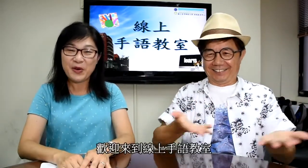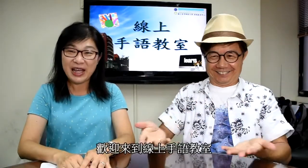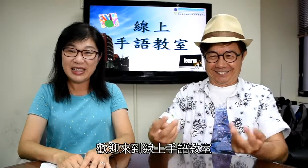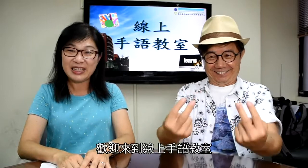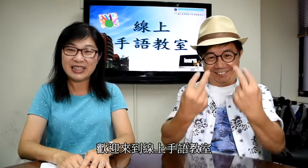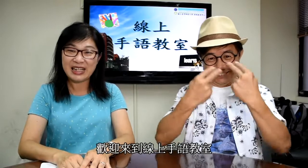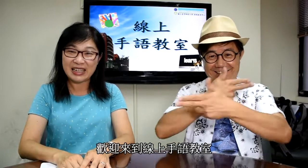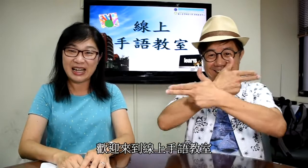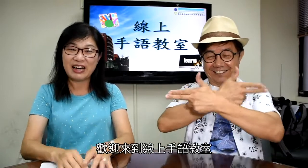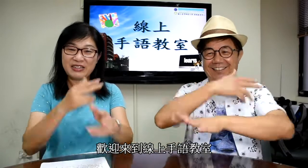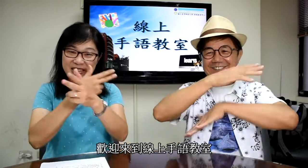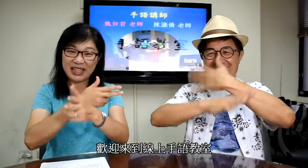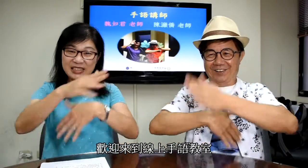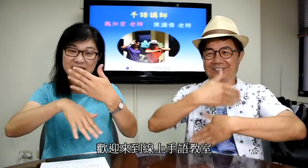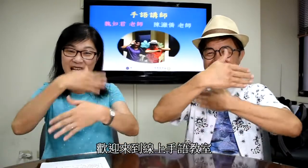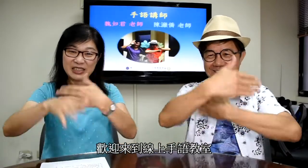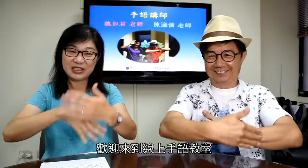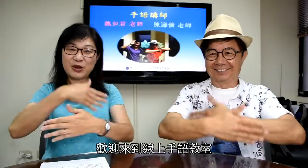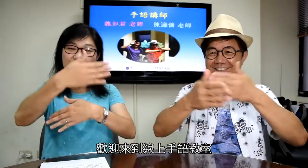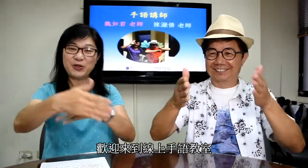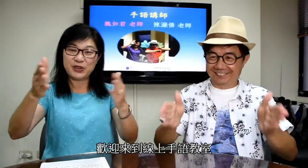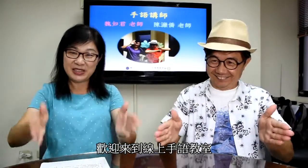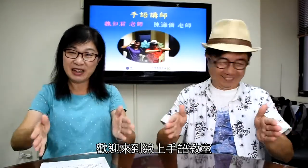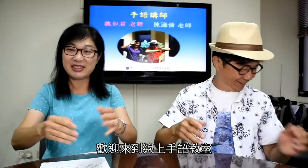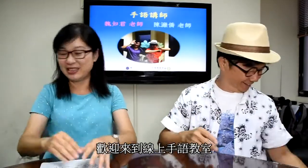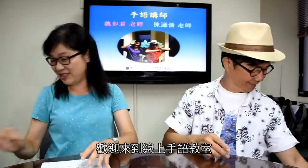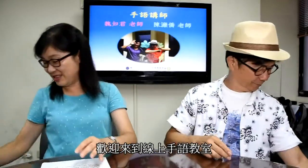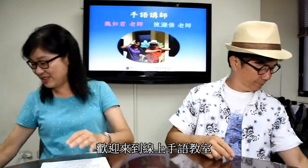欢迎来到线上手语教室。